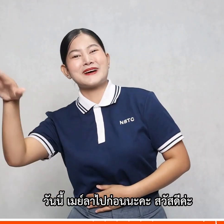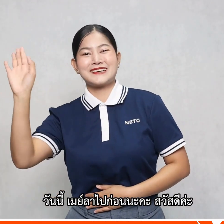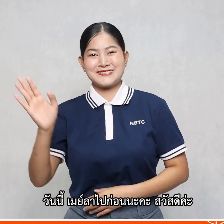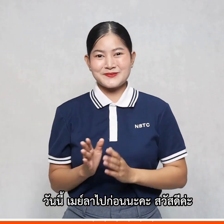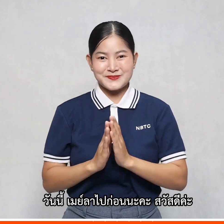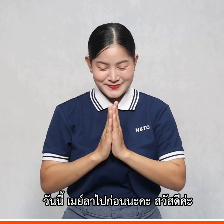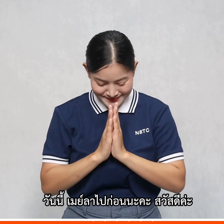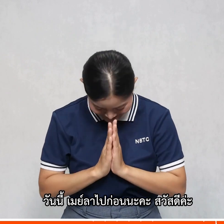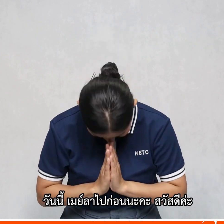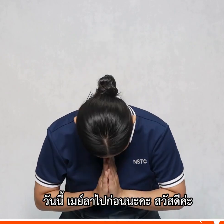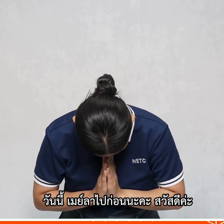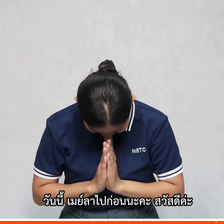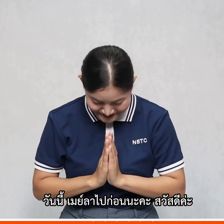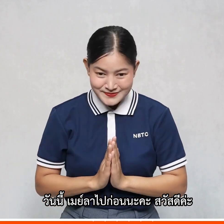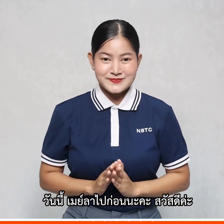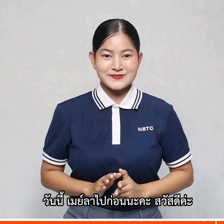คะสวัสดีค่ะ